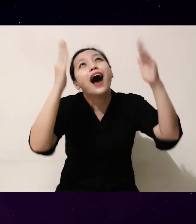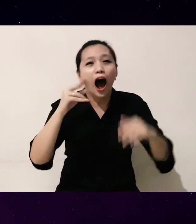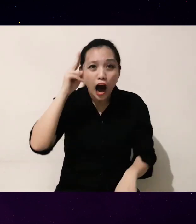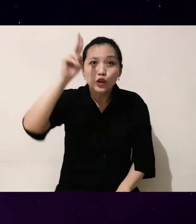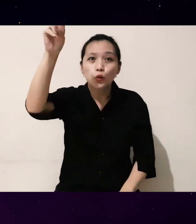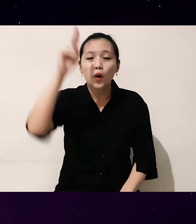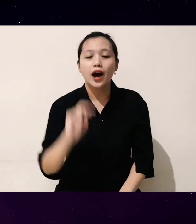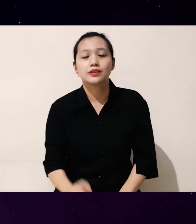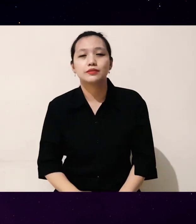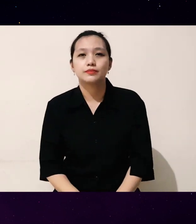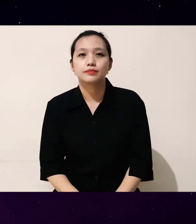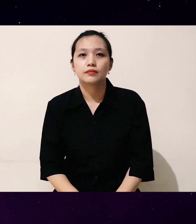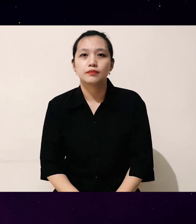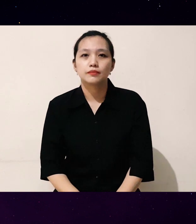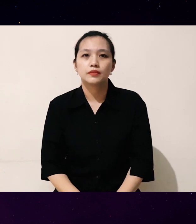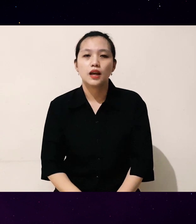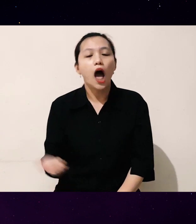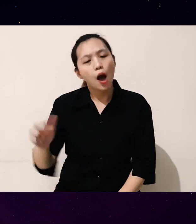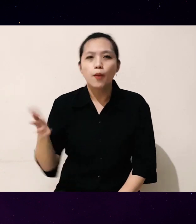Dia, mengamat-amati Dia.